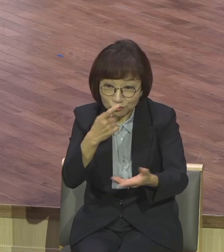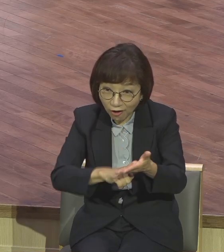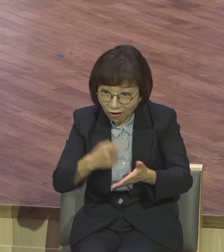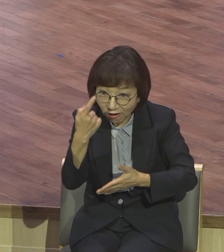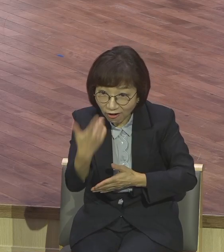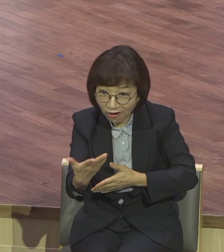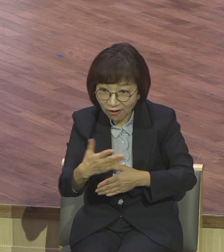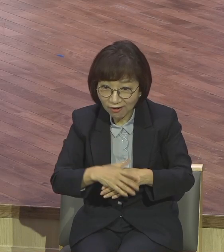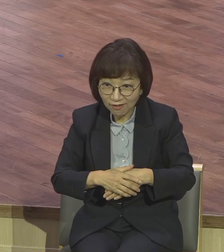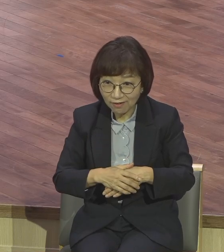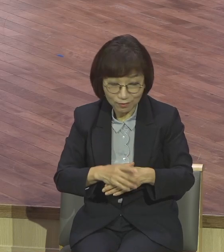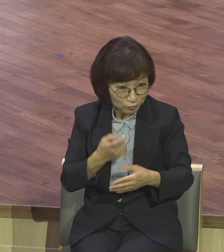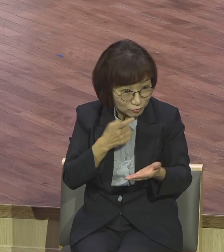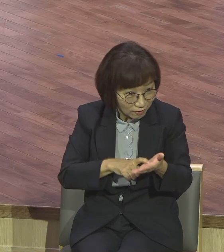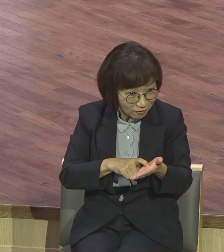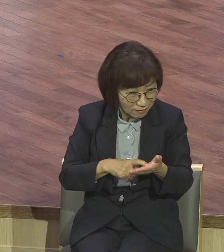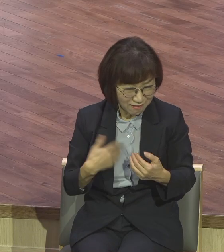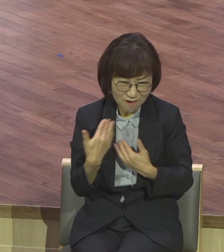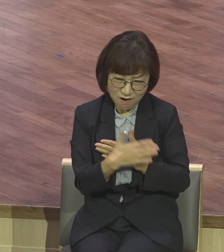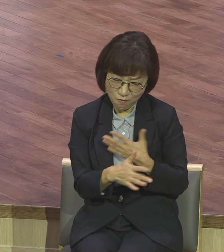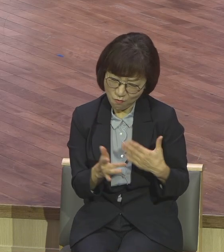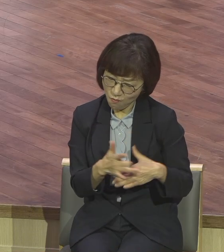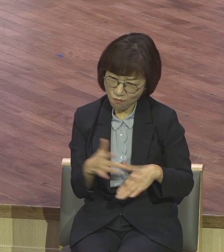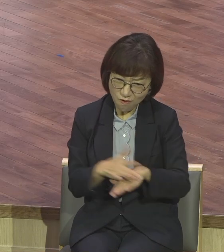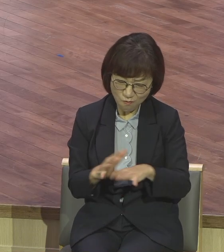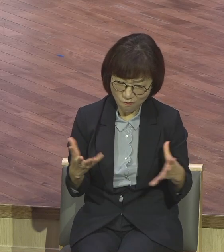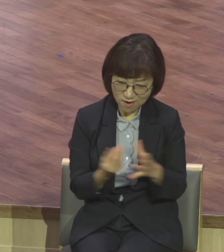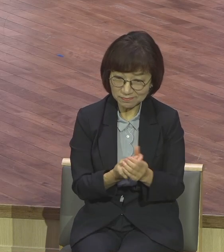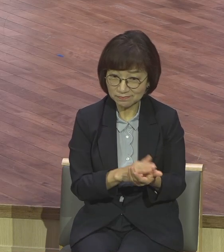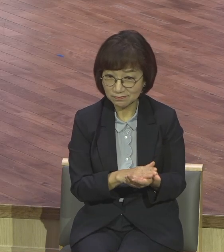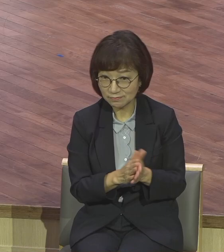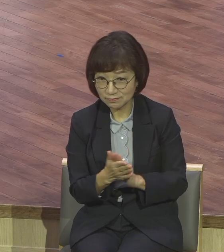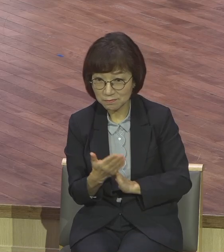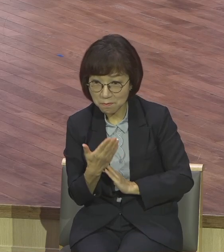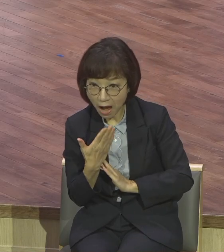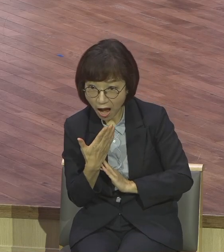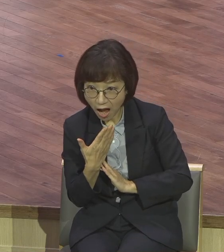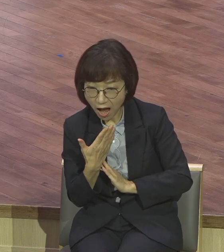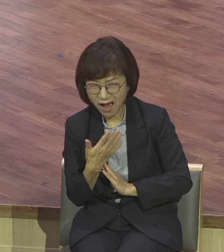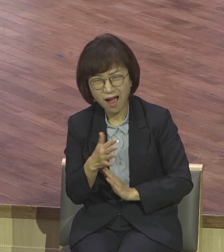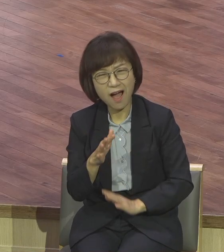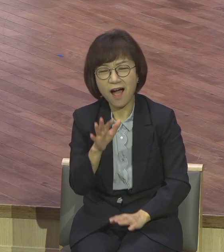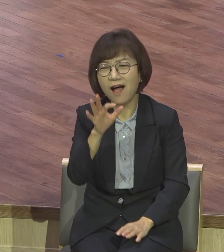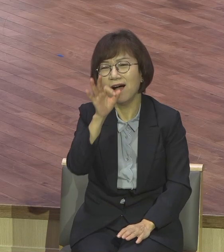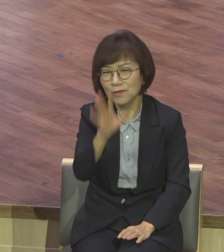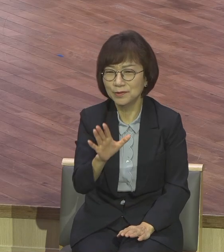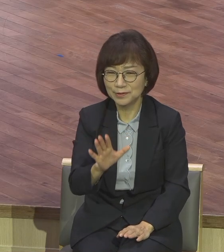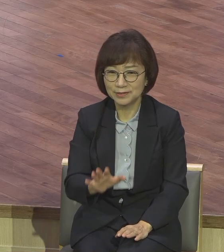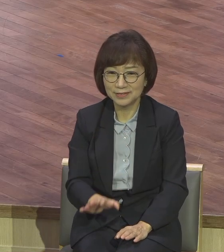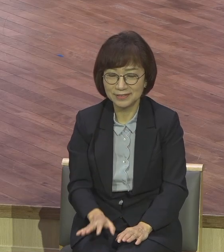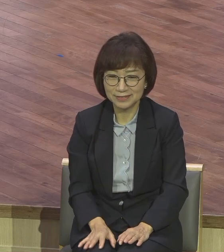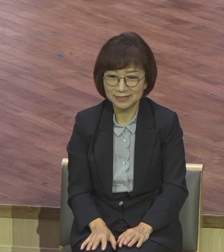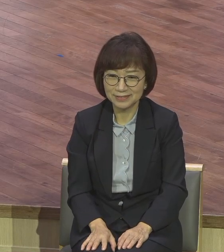바꾼다, 체질을 완전히 바꾸는 거, 이거는 우리 인간으로는 불가능합니다.